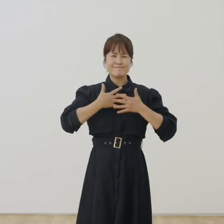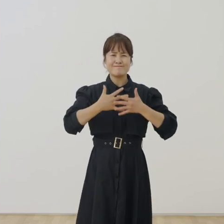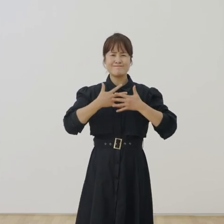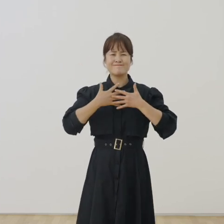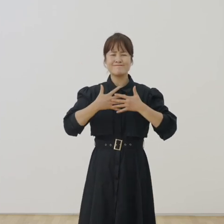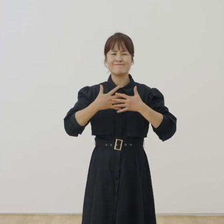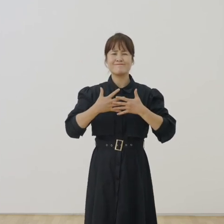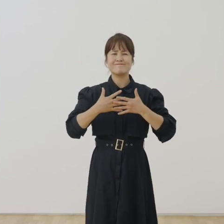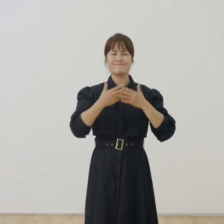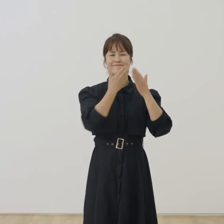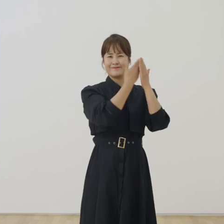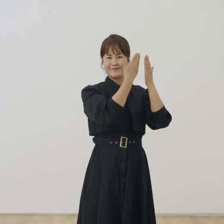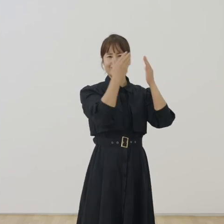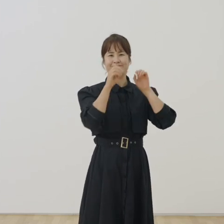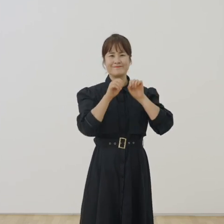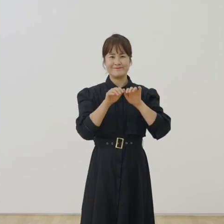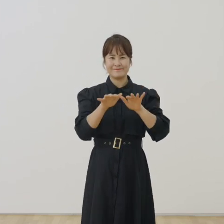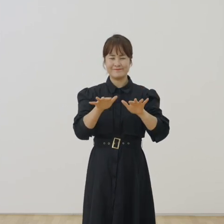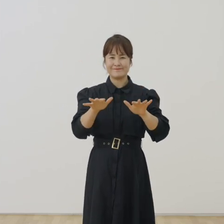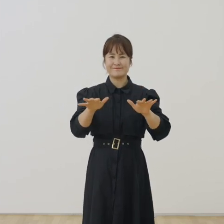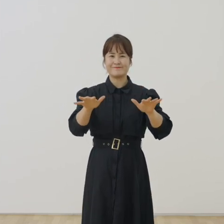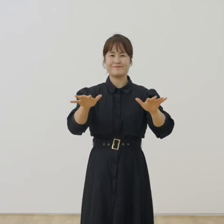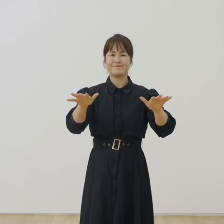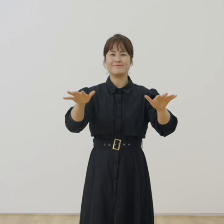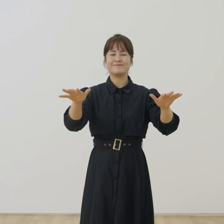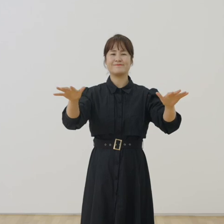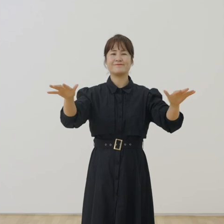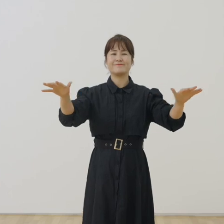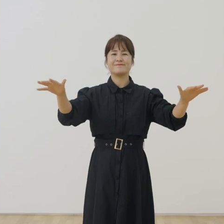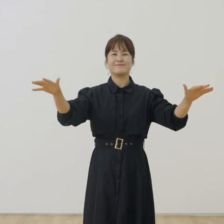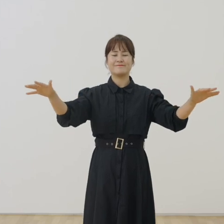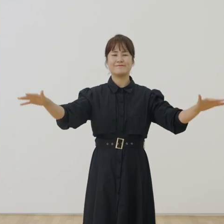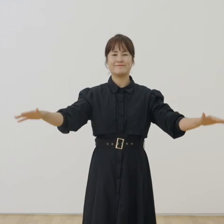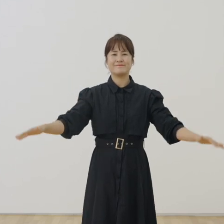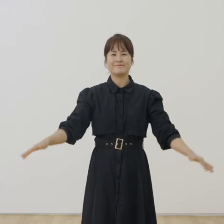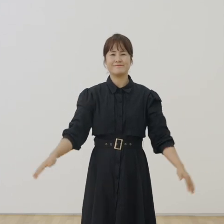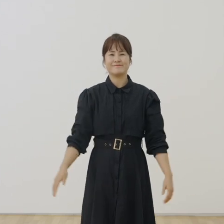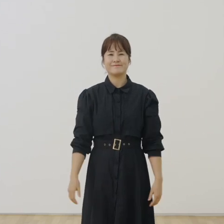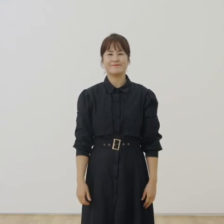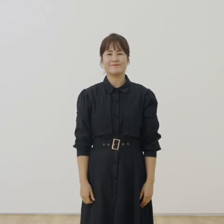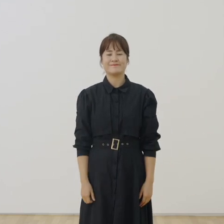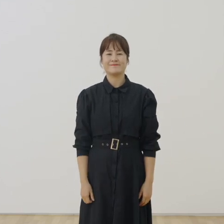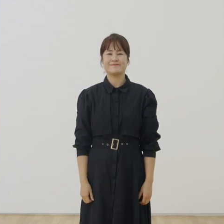되어 전시장 가득 퍼지는 울림이 됩니다.